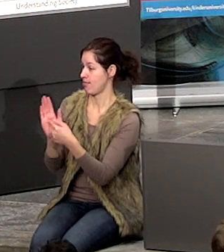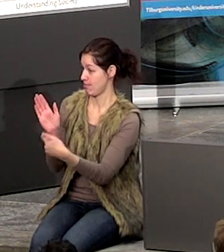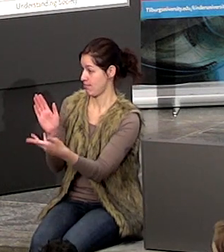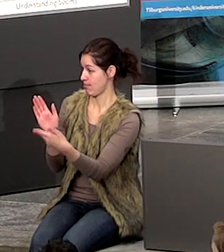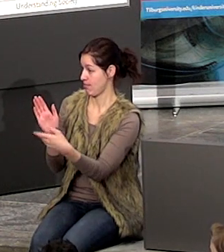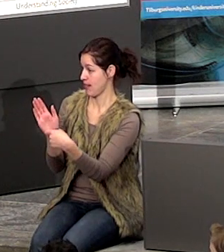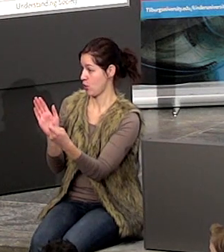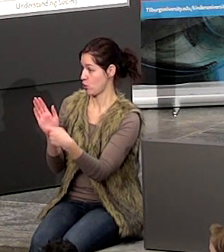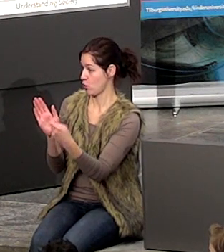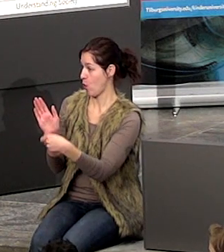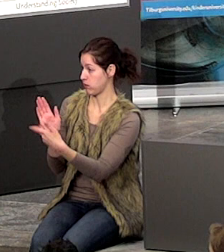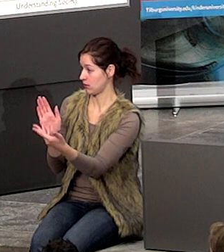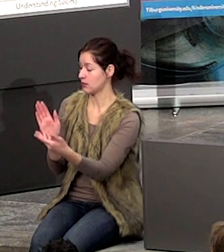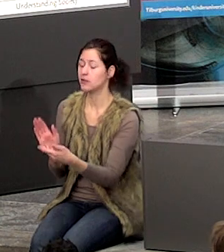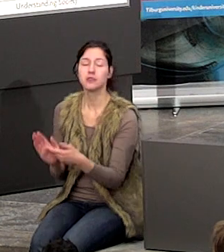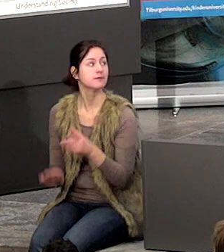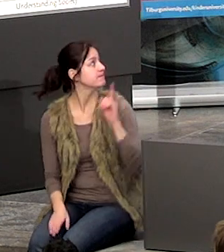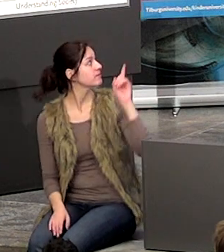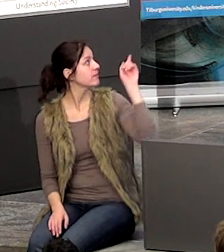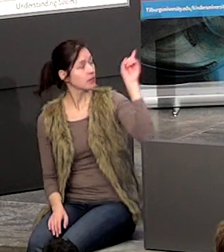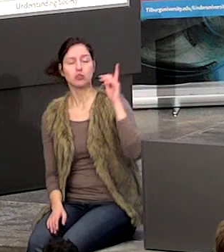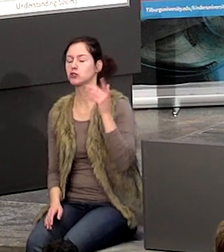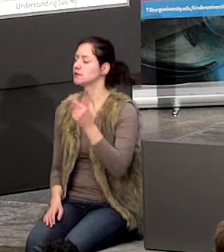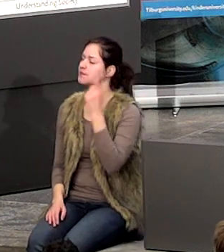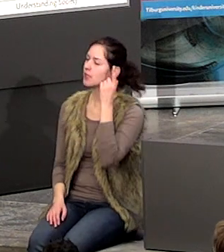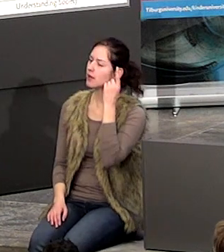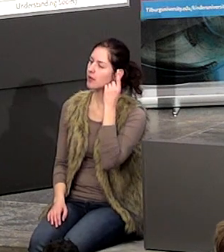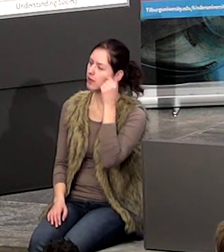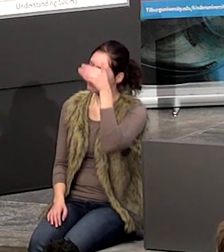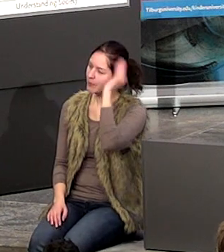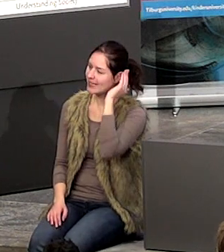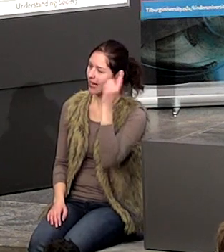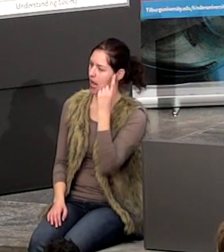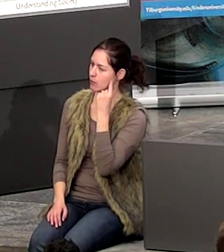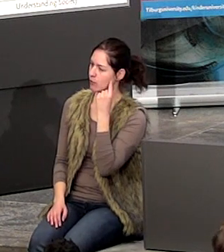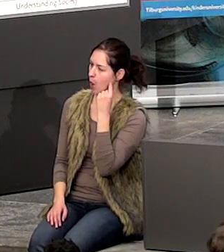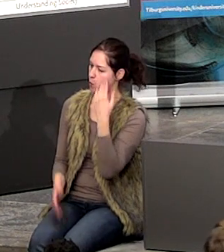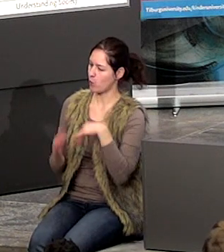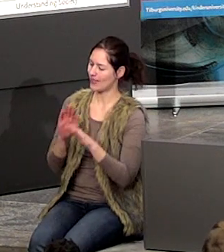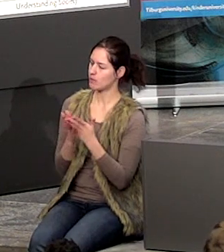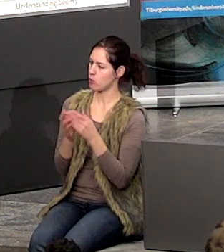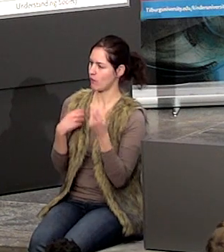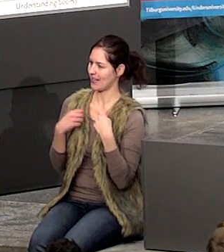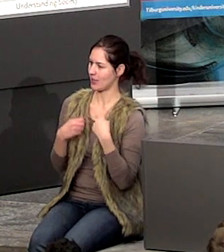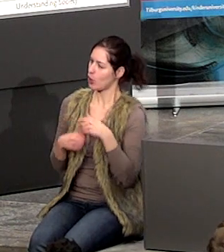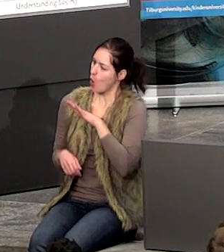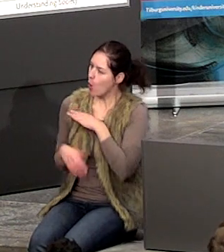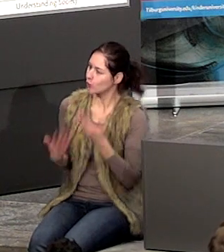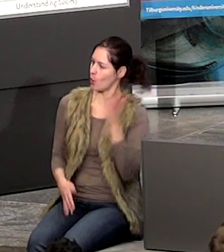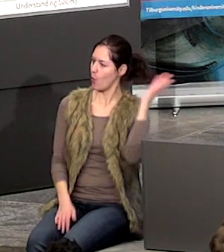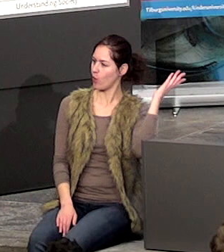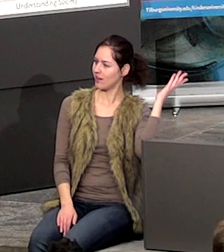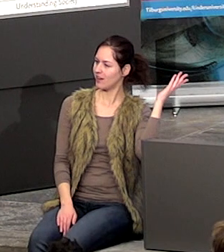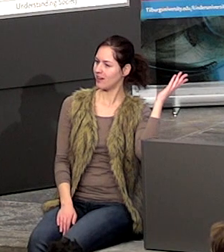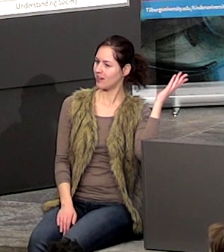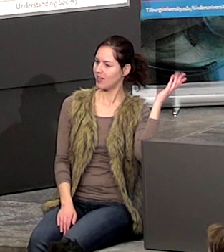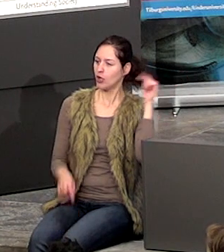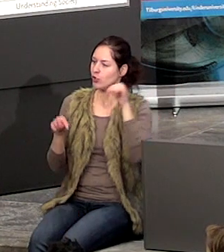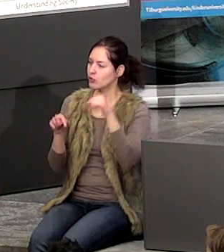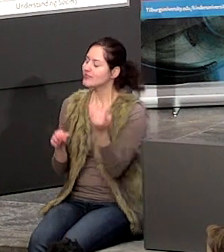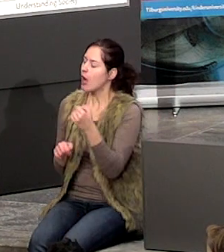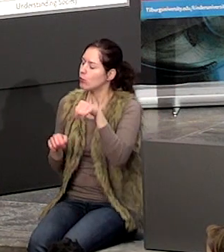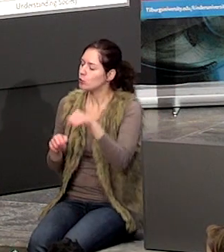boekverkoper, hè, de meneer of de mevrouw uit de boekenwinkel van 30 jaar geleden. Daarom zien we ook bijna geen boekwinkels meer.